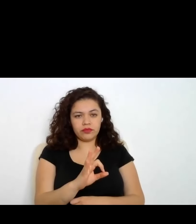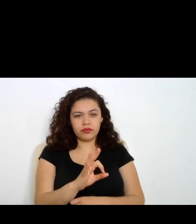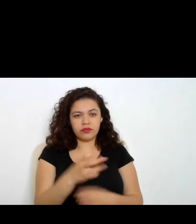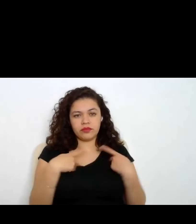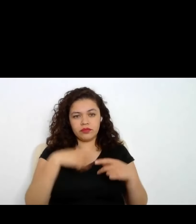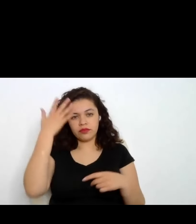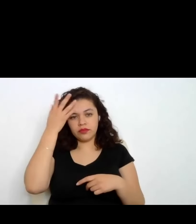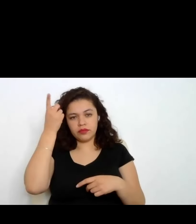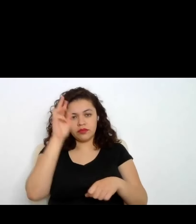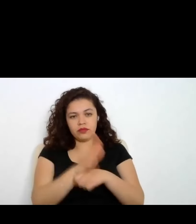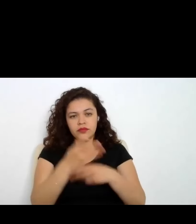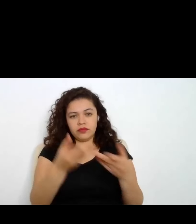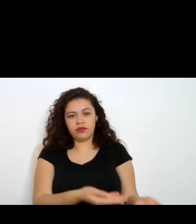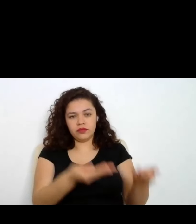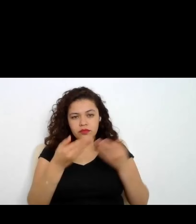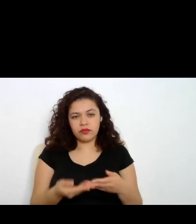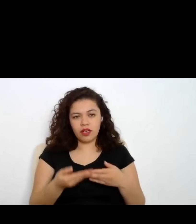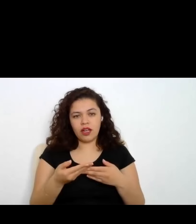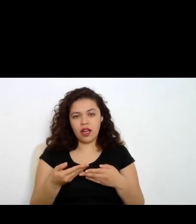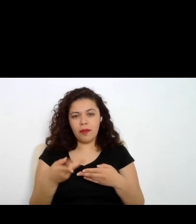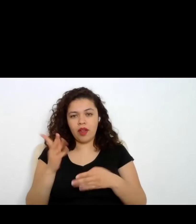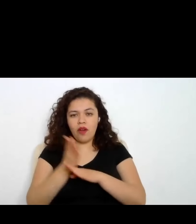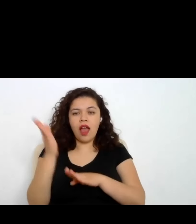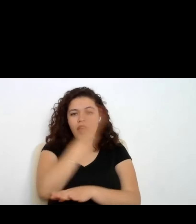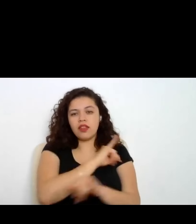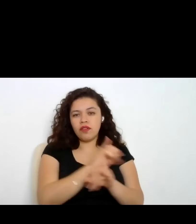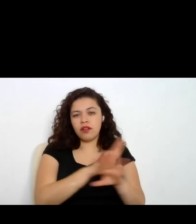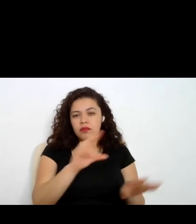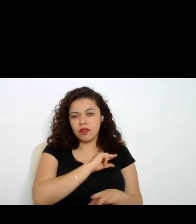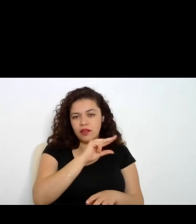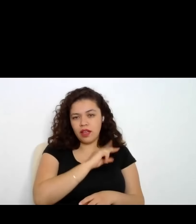titulares previo a la obtención de los datos personales.